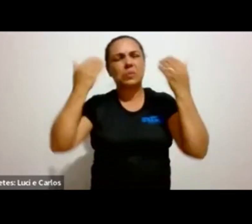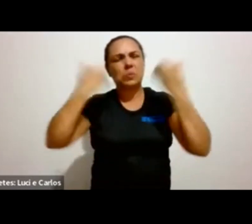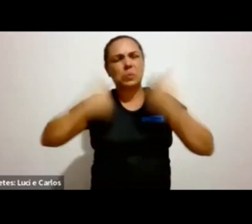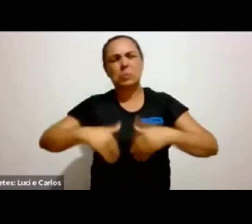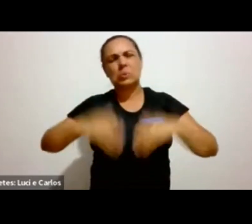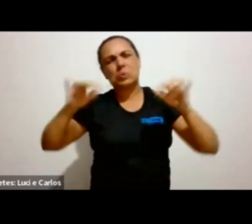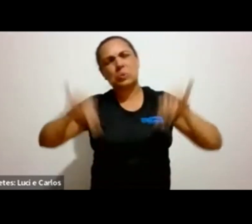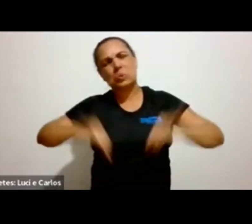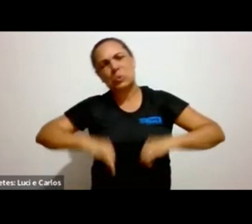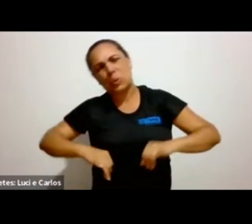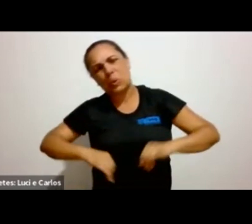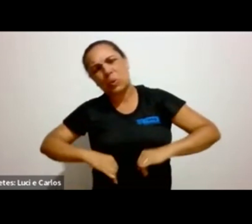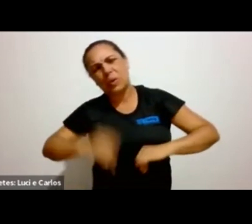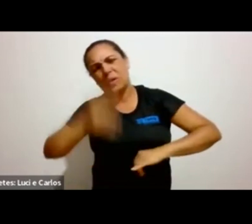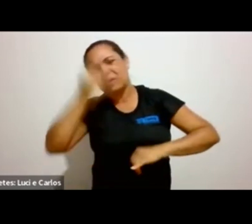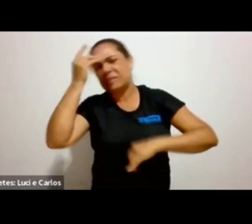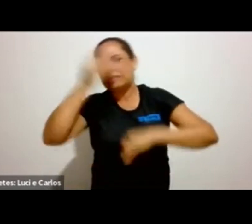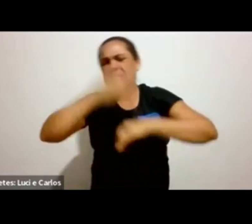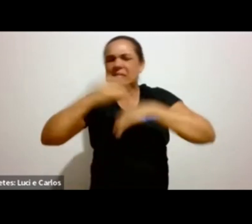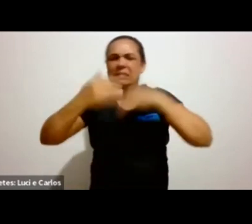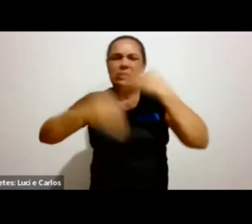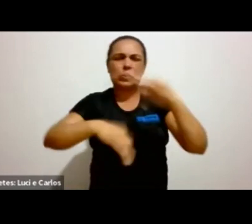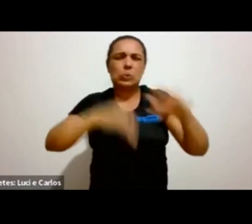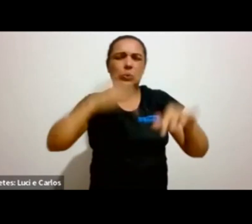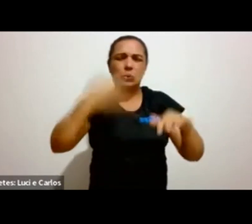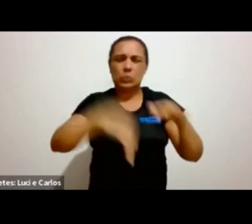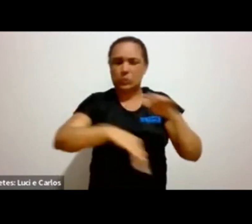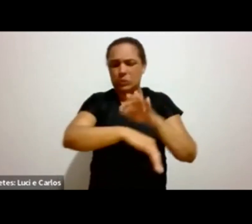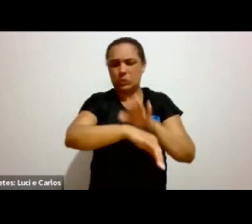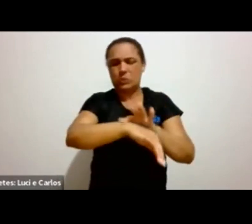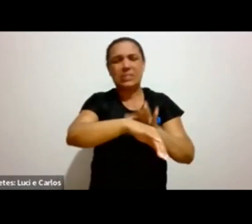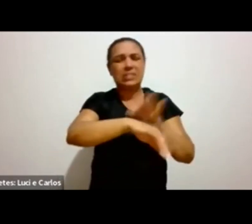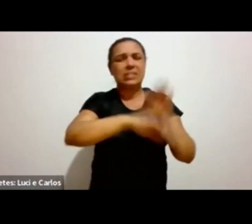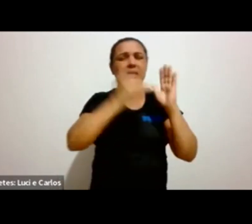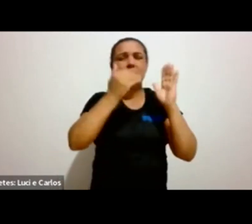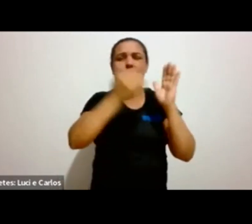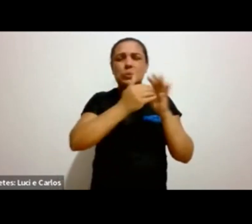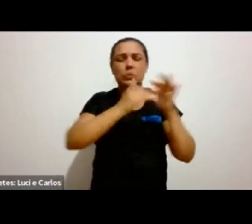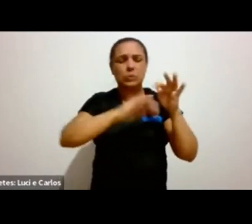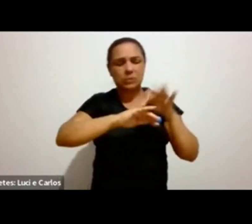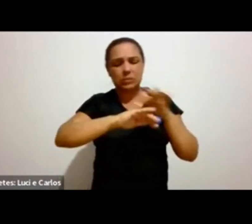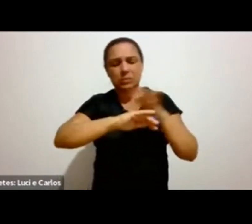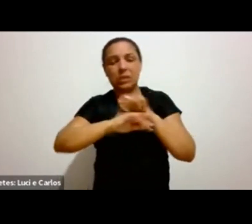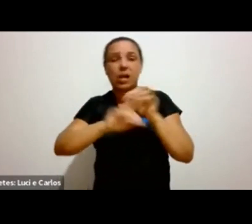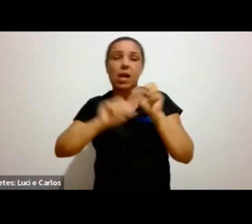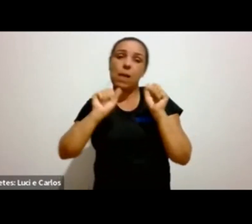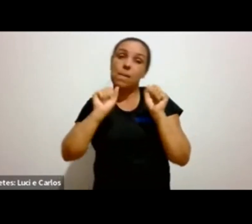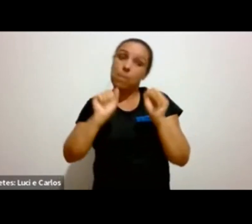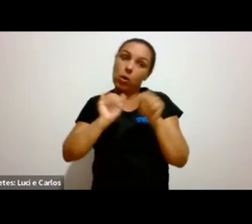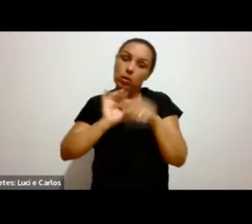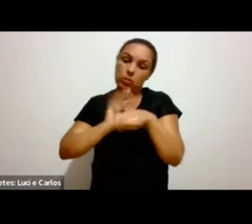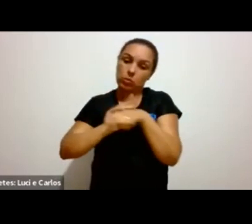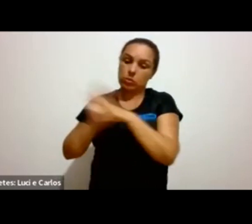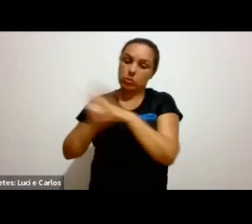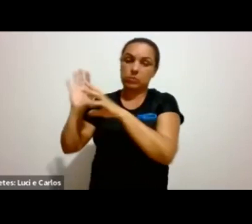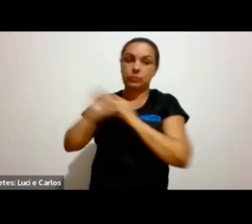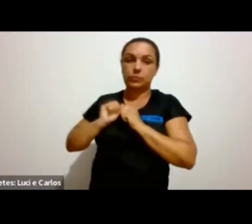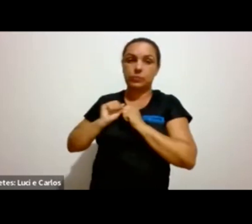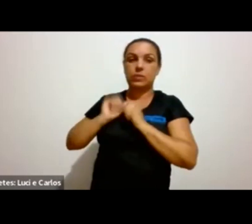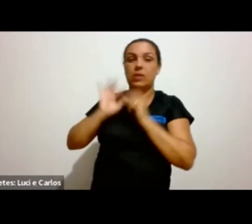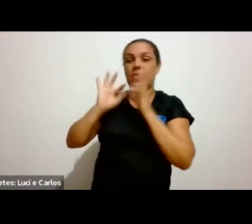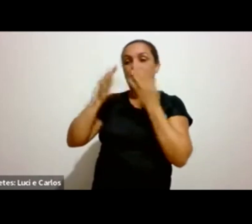viver. A fibromialgia, ela está ligada à genética e à